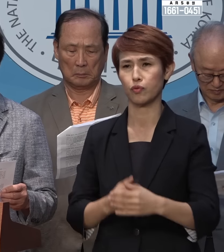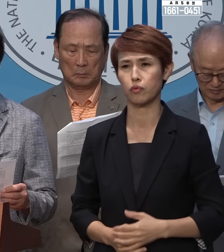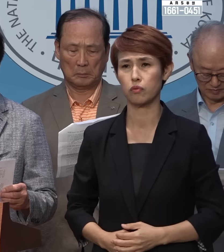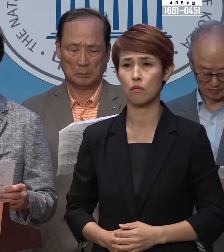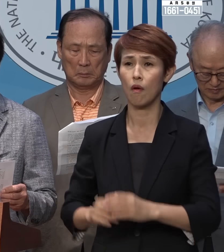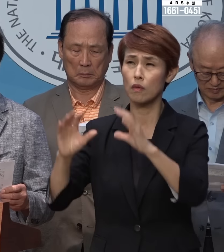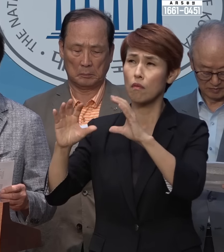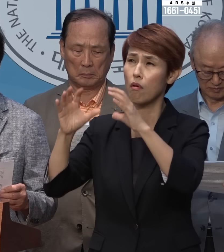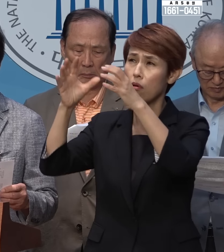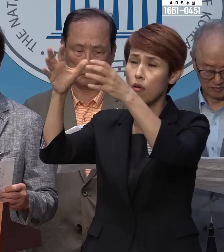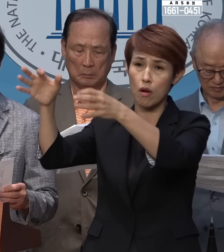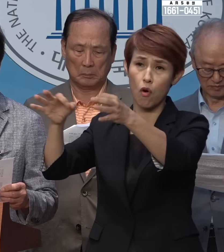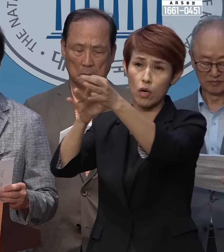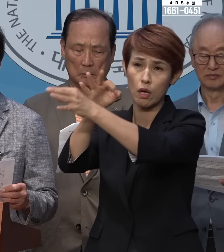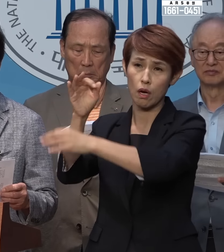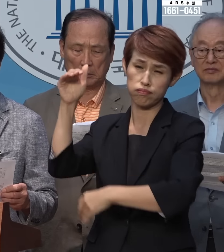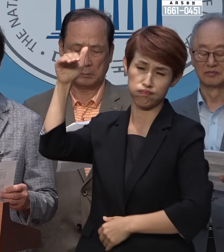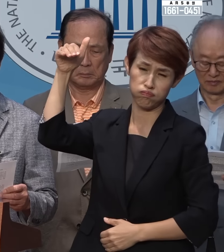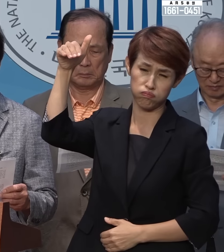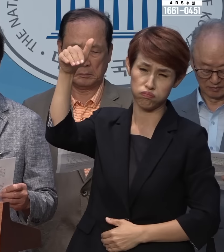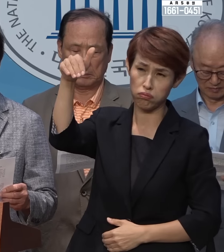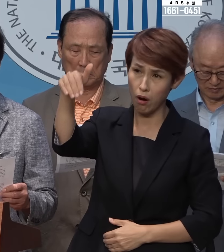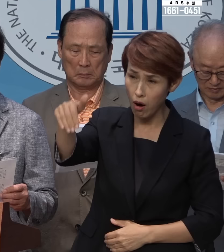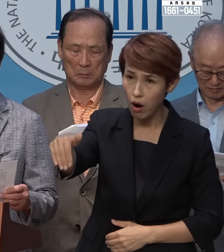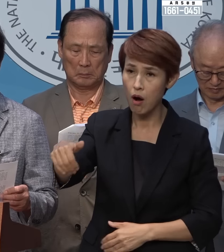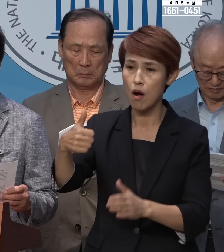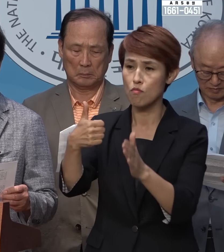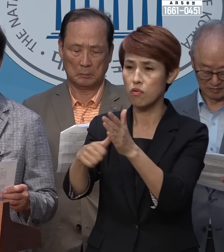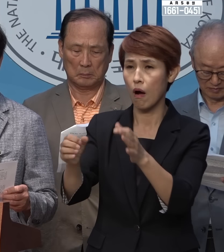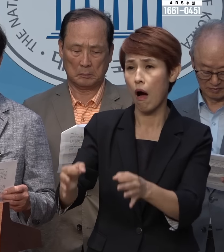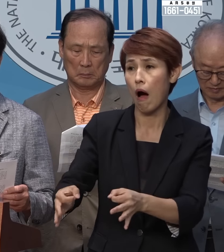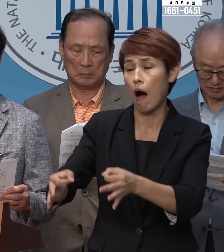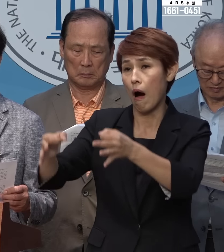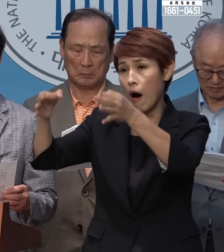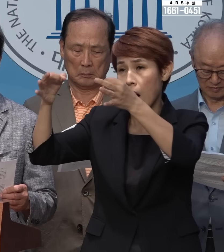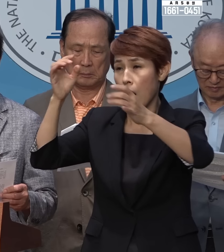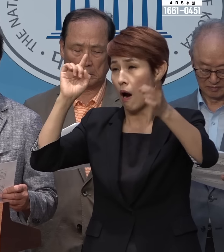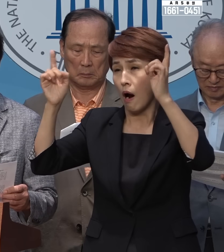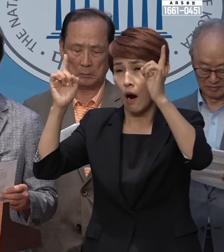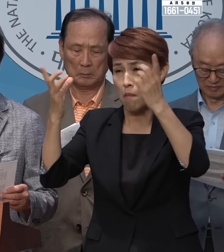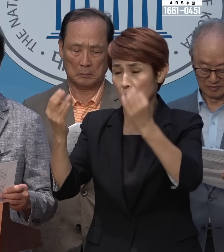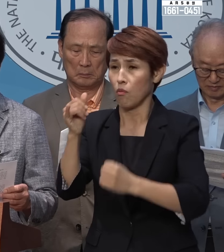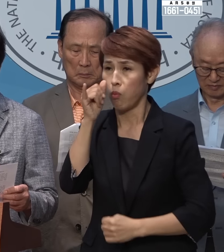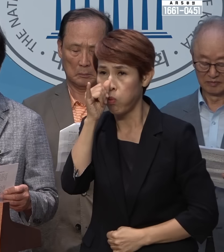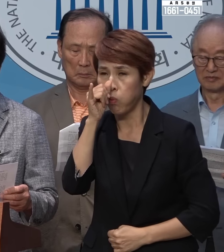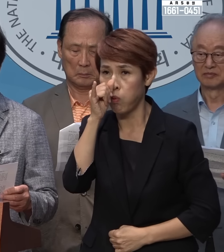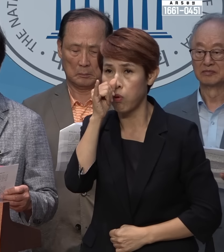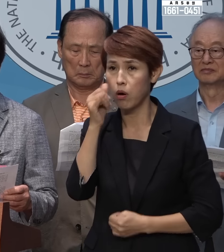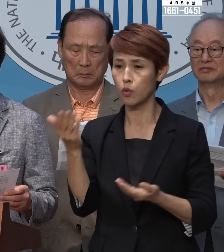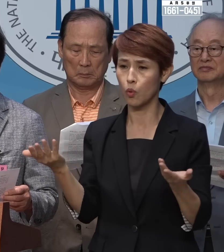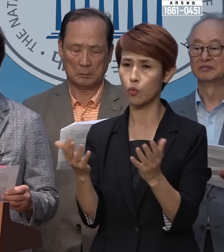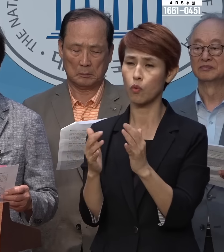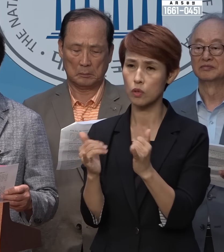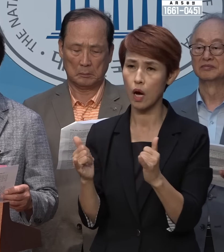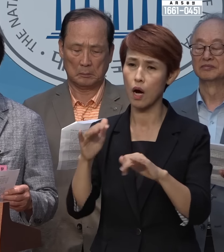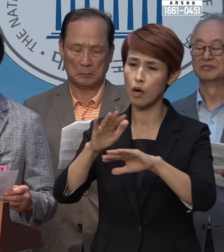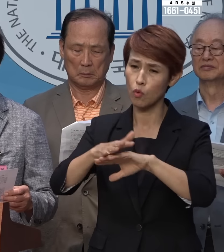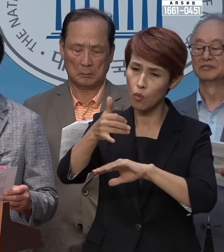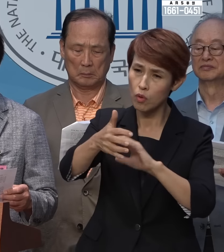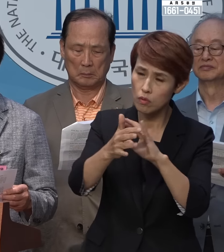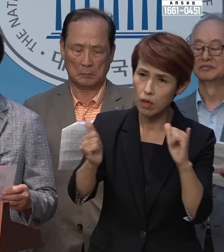세계적인 경기 침체가 몰고 온 고물가와 실업불안으로 노동자, 농민,